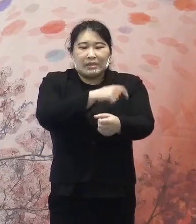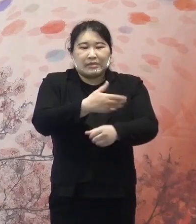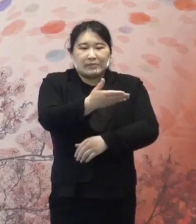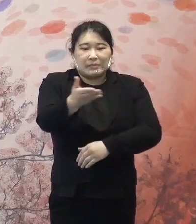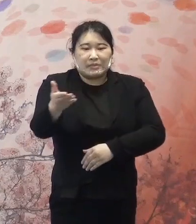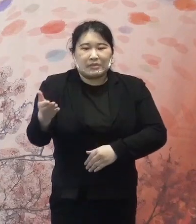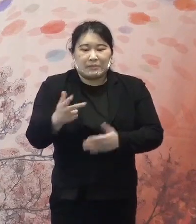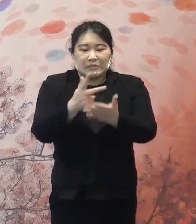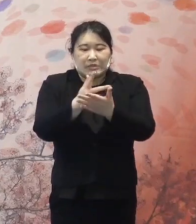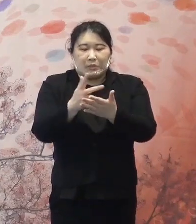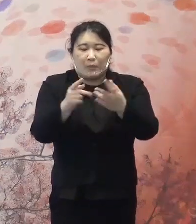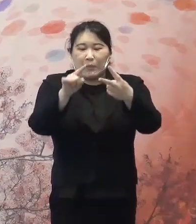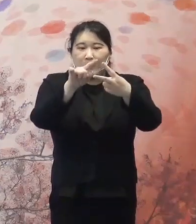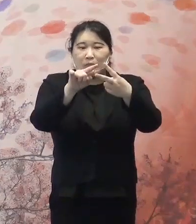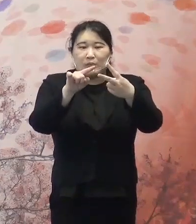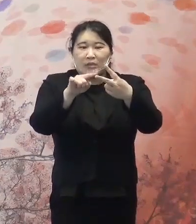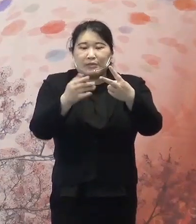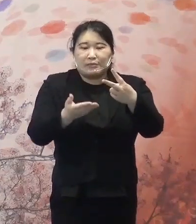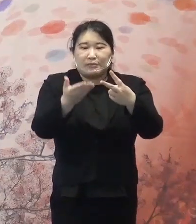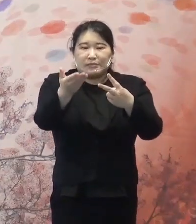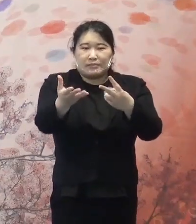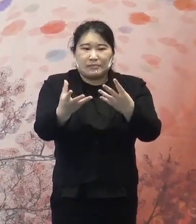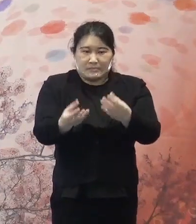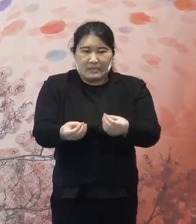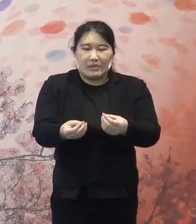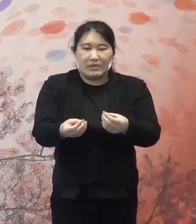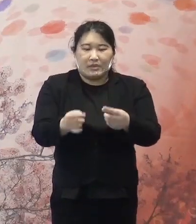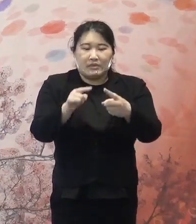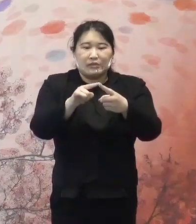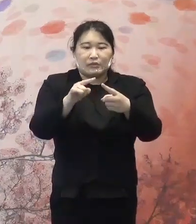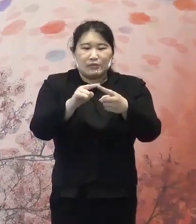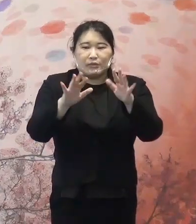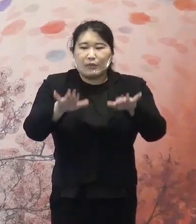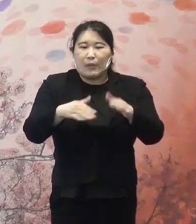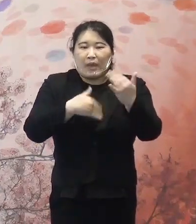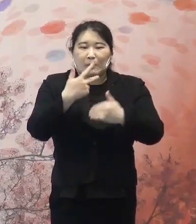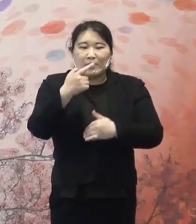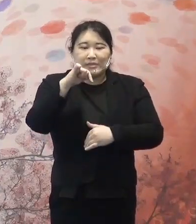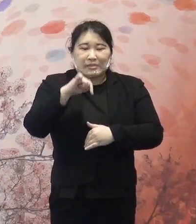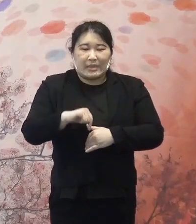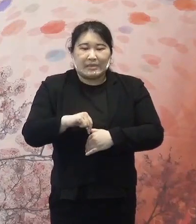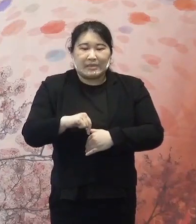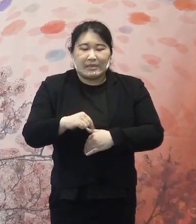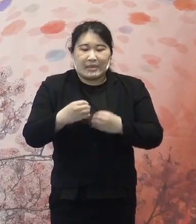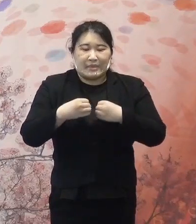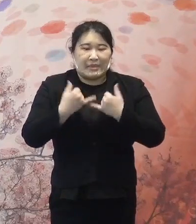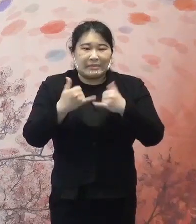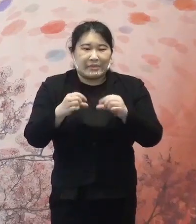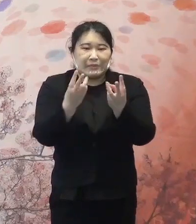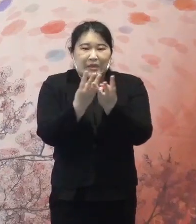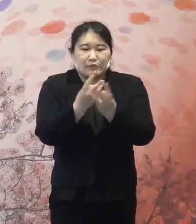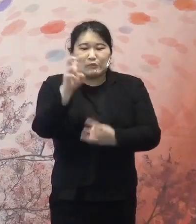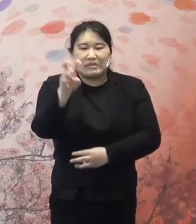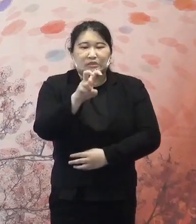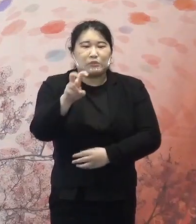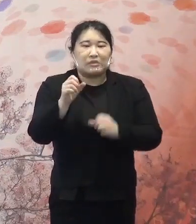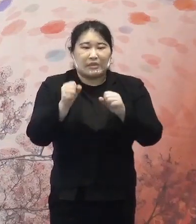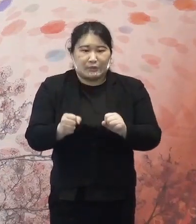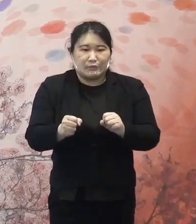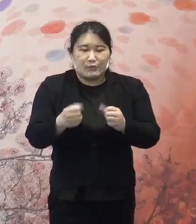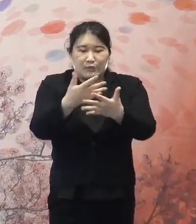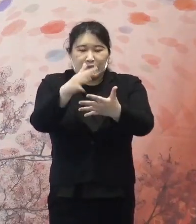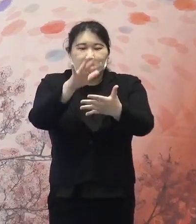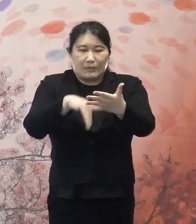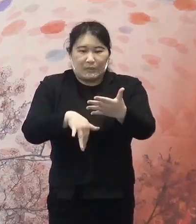様には資料2つをお配りをしているところです。1つは本日青森市20件、患者の発生がございます。その一覧